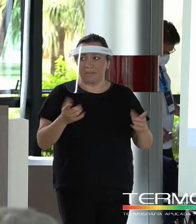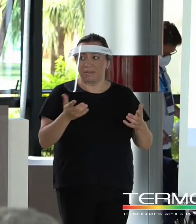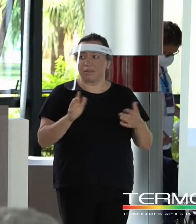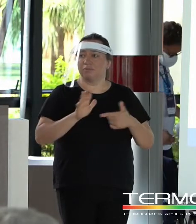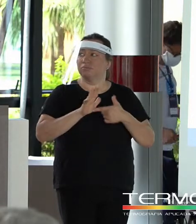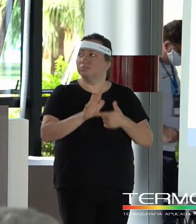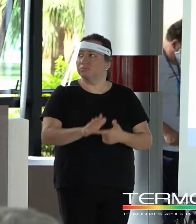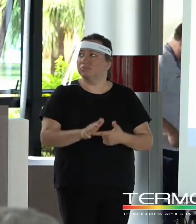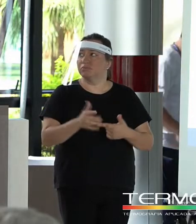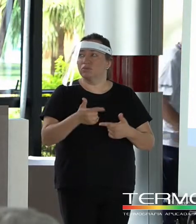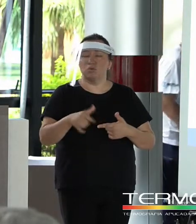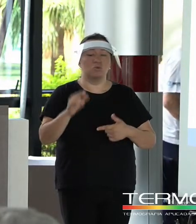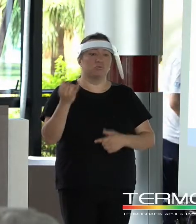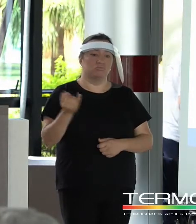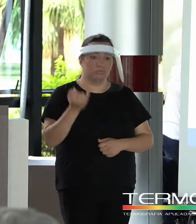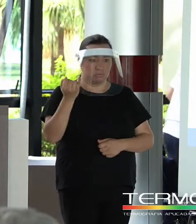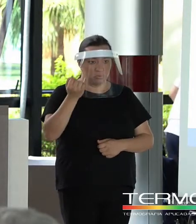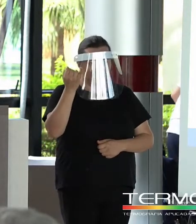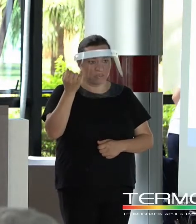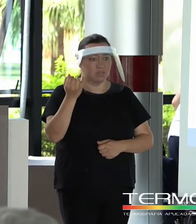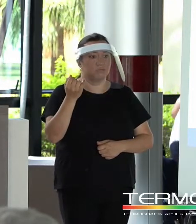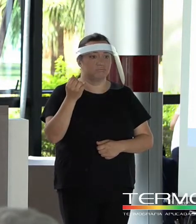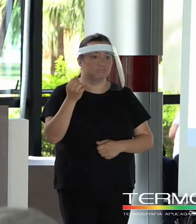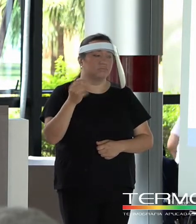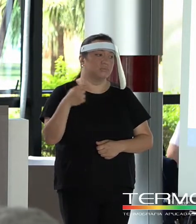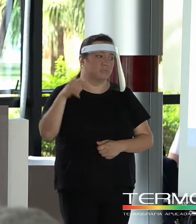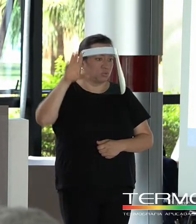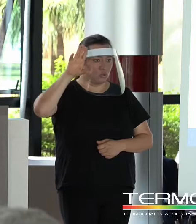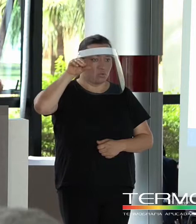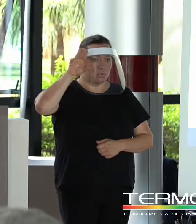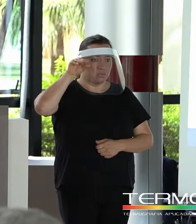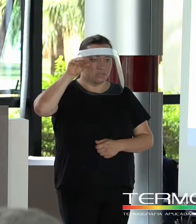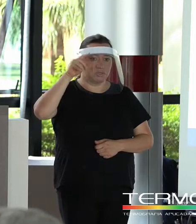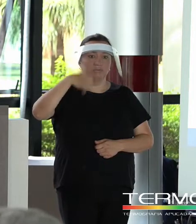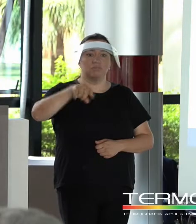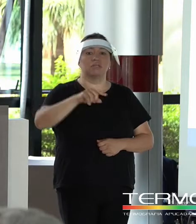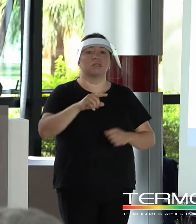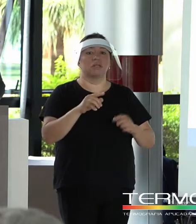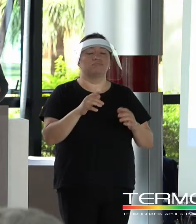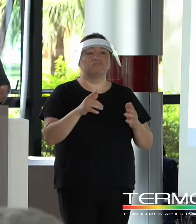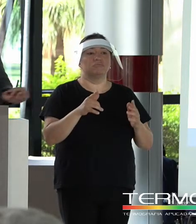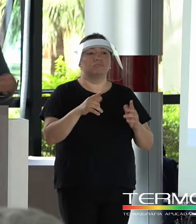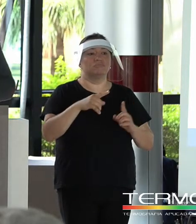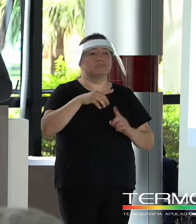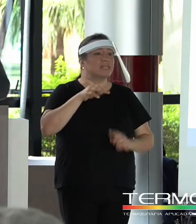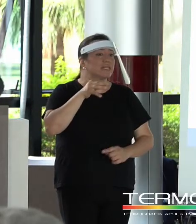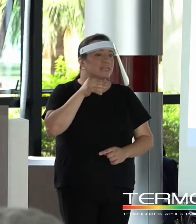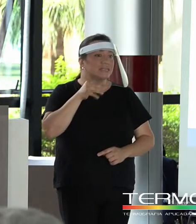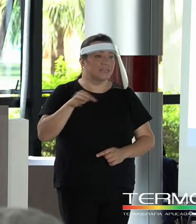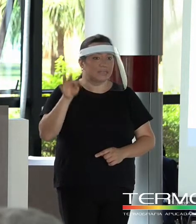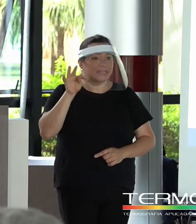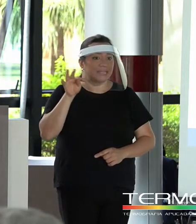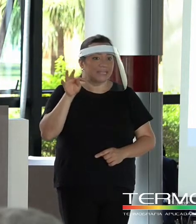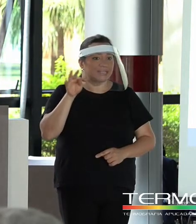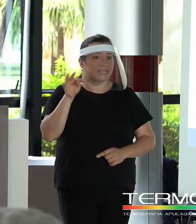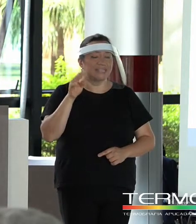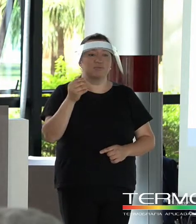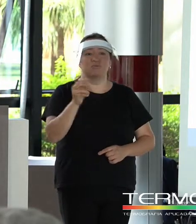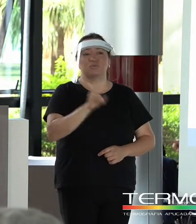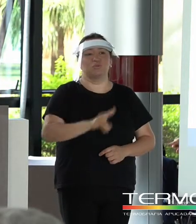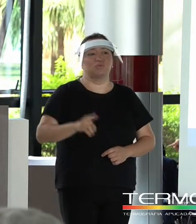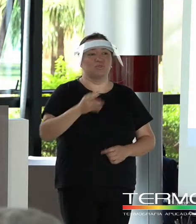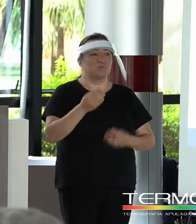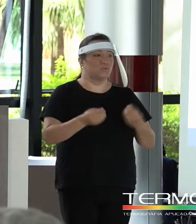alguns pontos importantes que a gente tem que observar com relação à técnica, porque senão podemos utilizá-la de